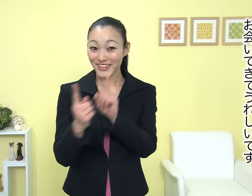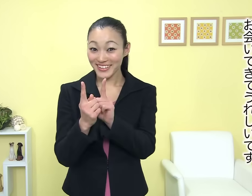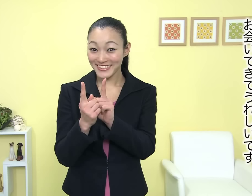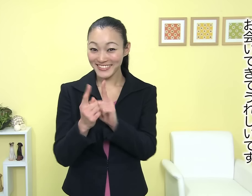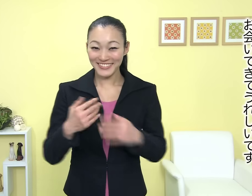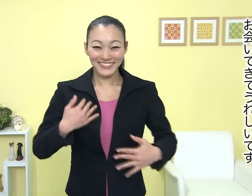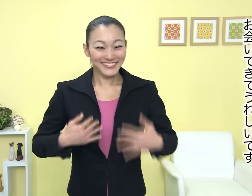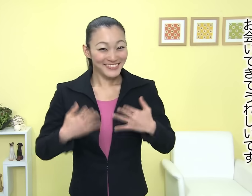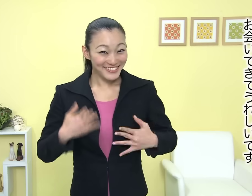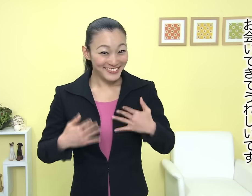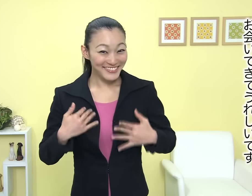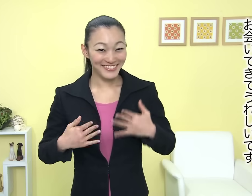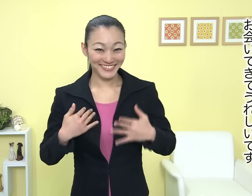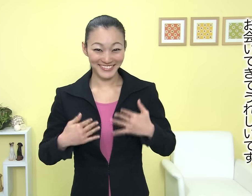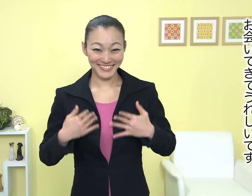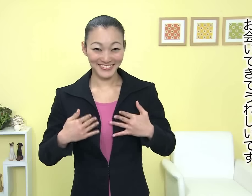お会いできて嬉しいです。